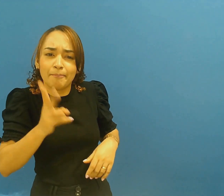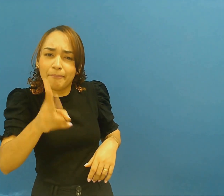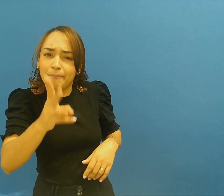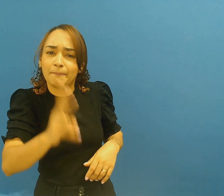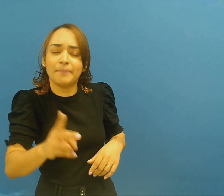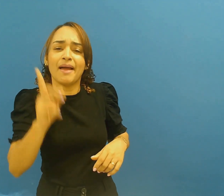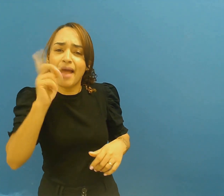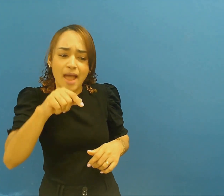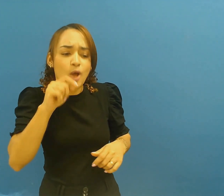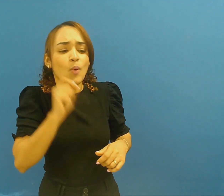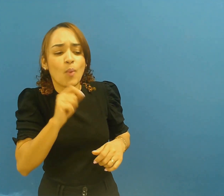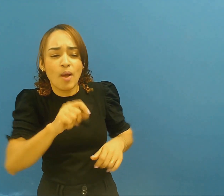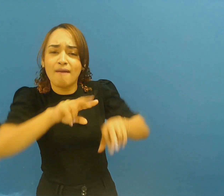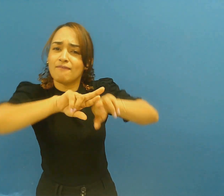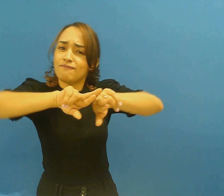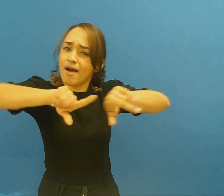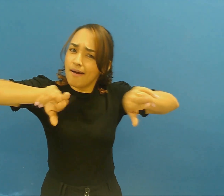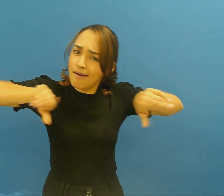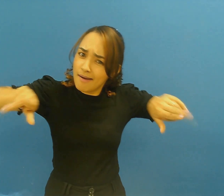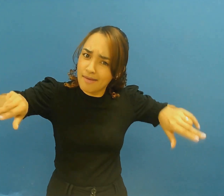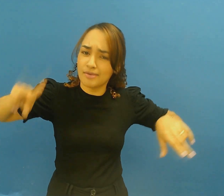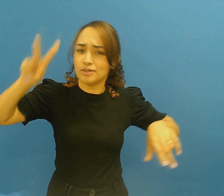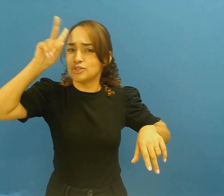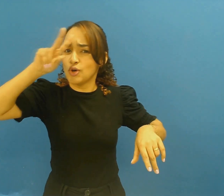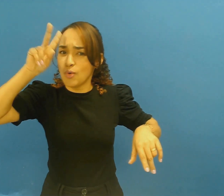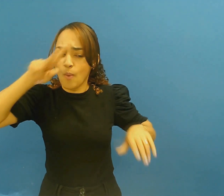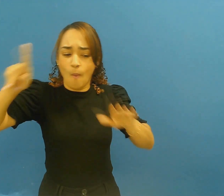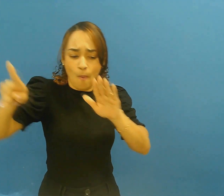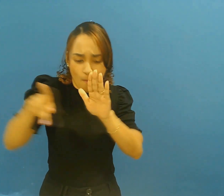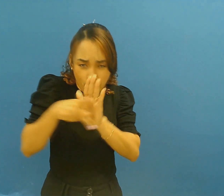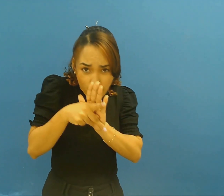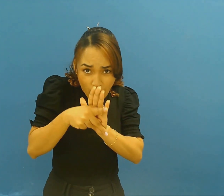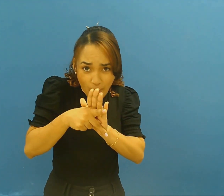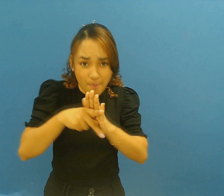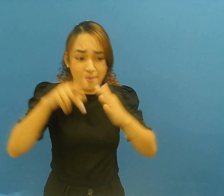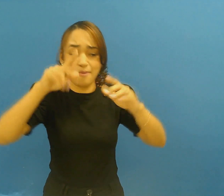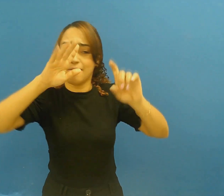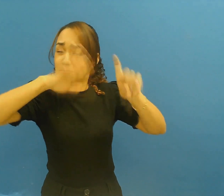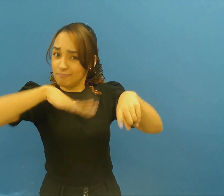em Libras. Ficamos sem conhecer, então.